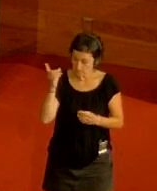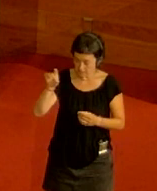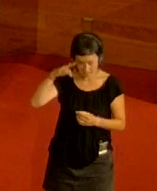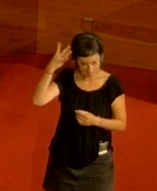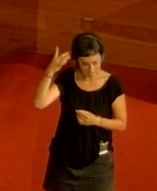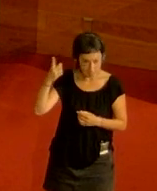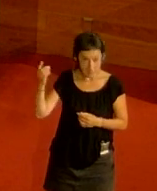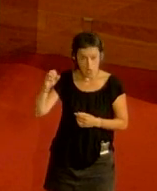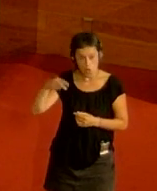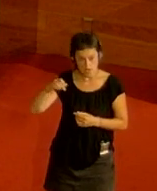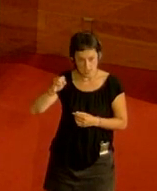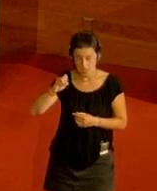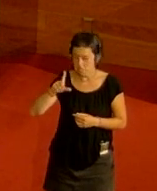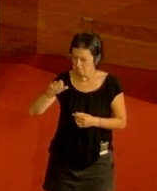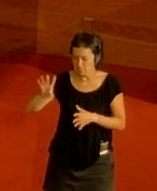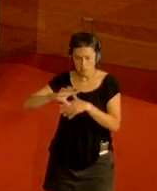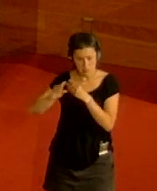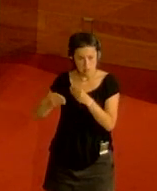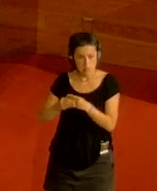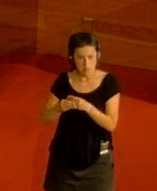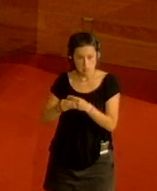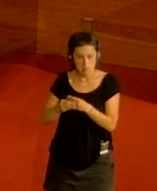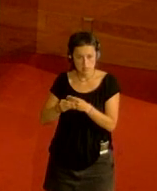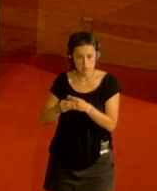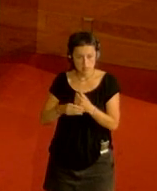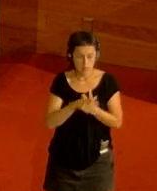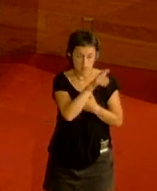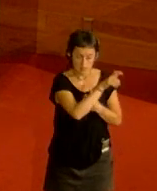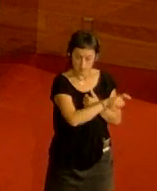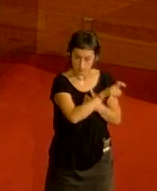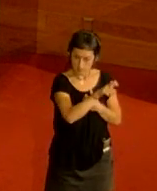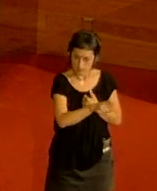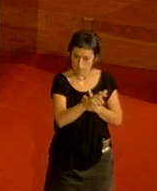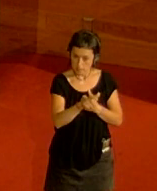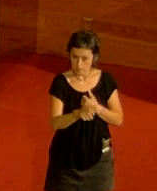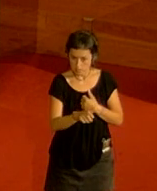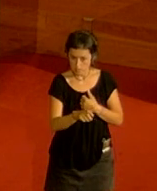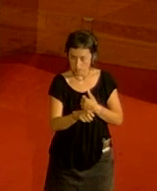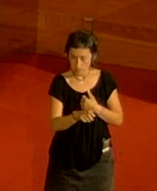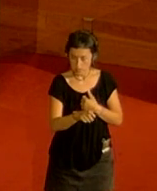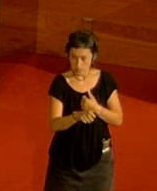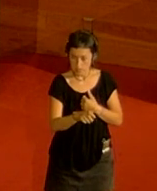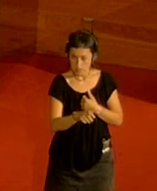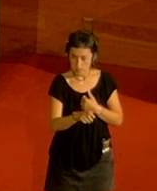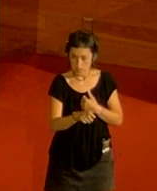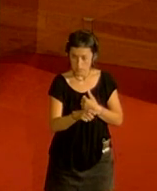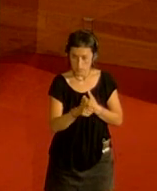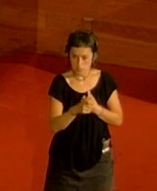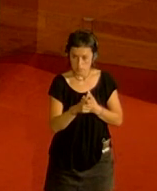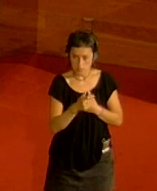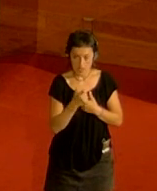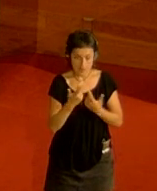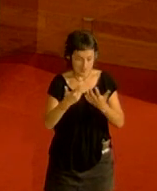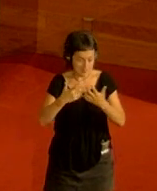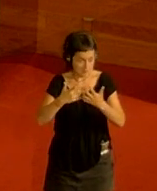caion nail de de que los humanos mayoritariamente los bajo fuerzas monetarias somos leídos por máquinas